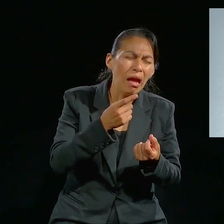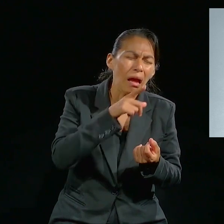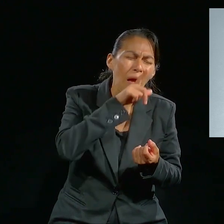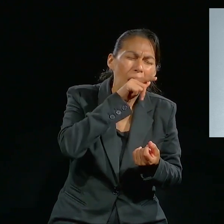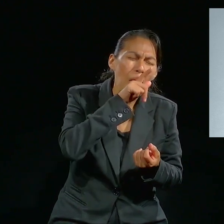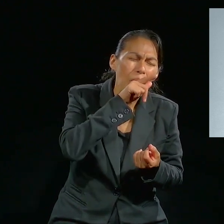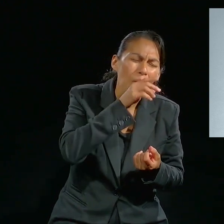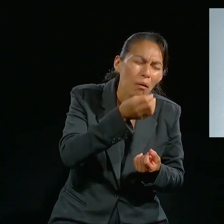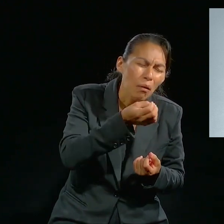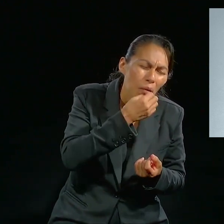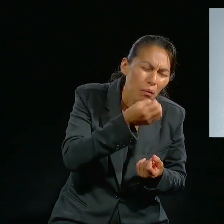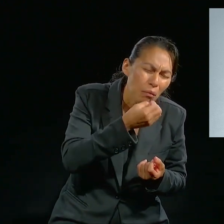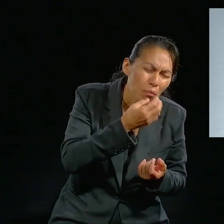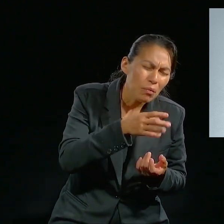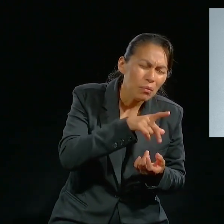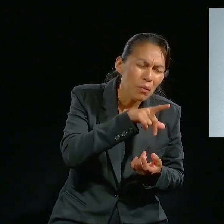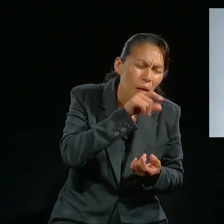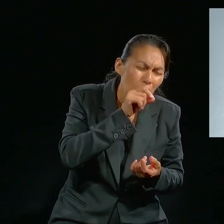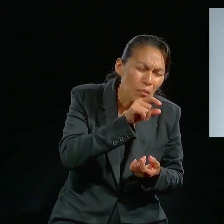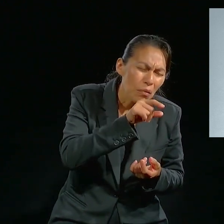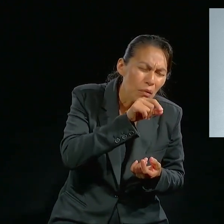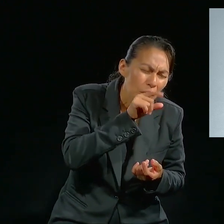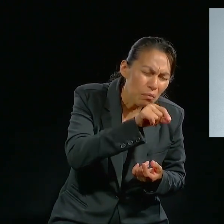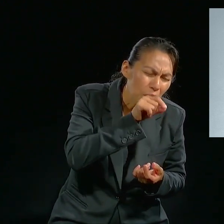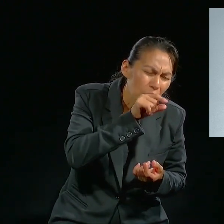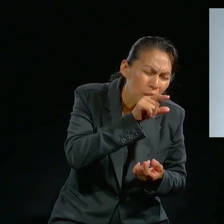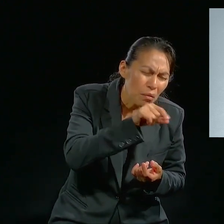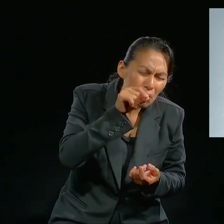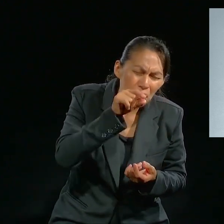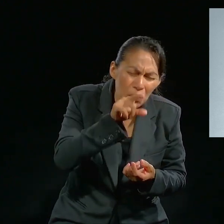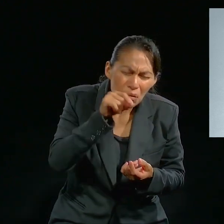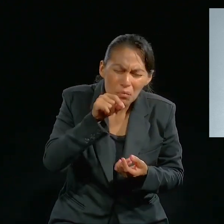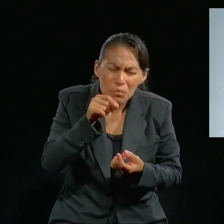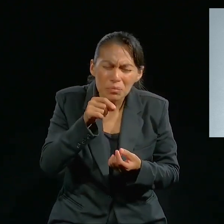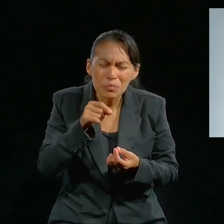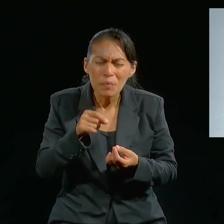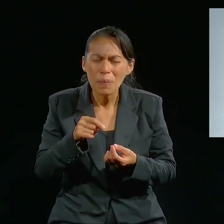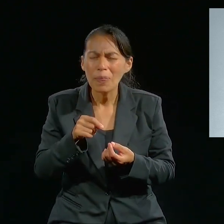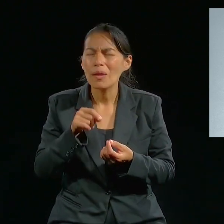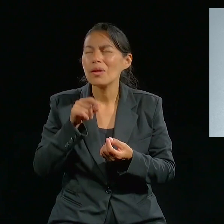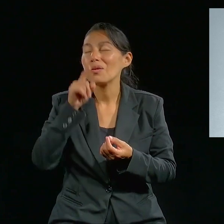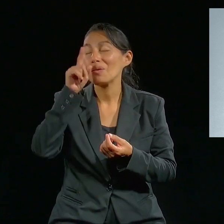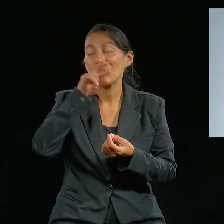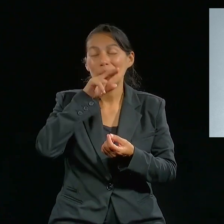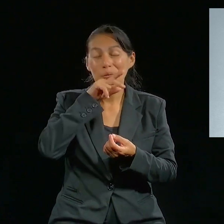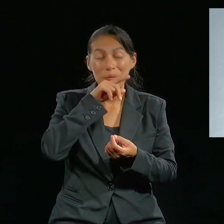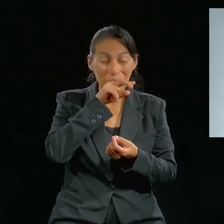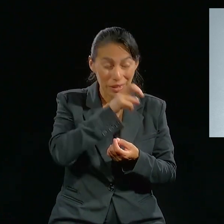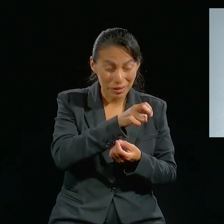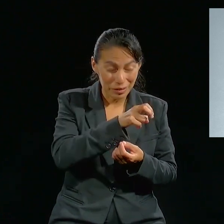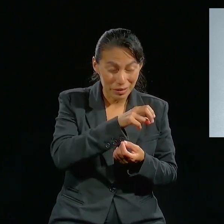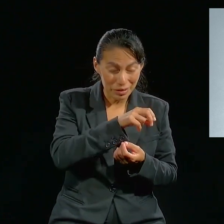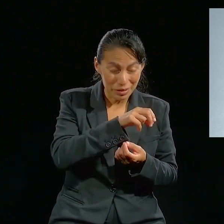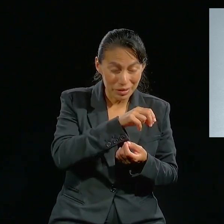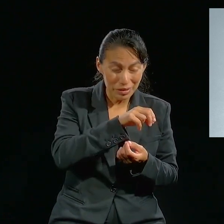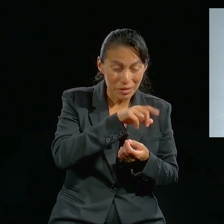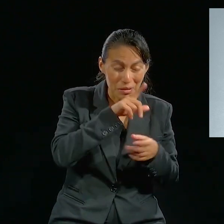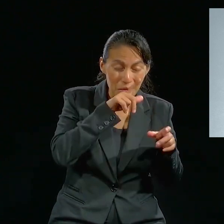ave señor entonces señor si tú te preocupas por los animalitos padre para que nada les falte